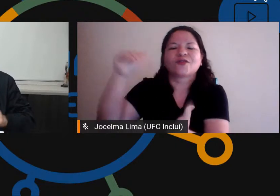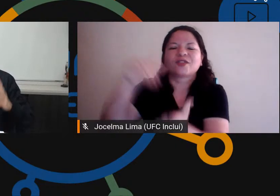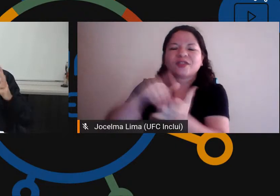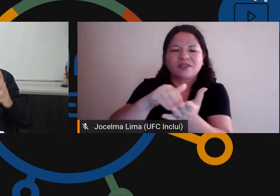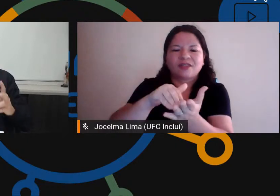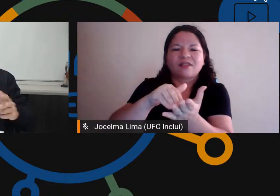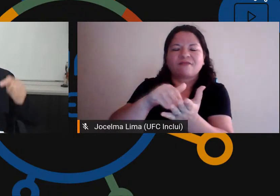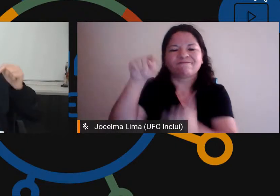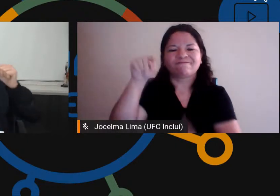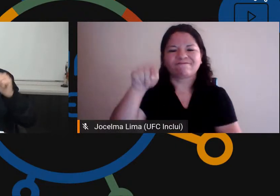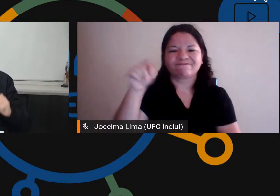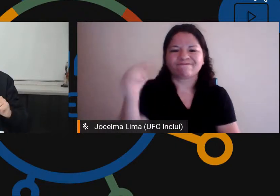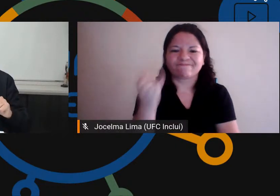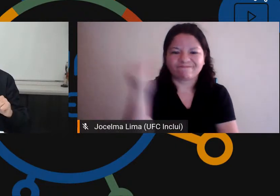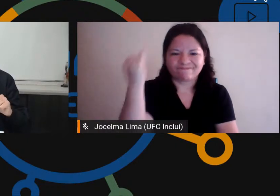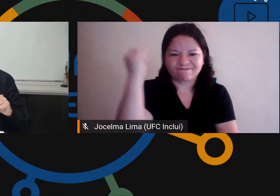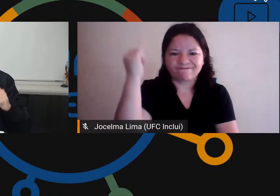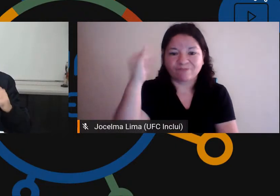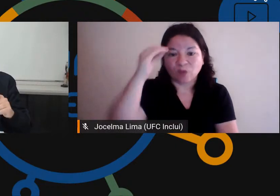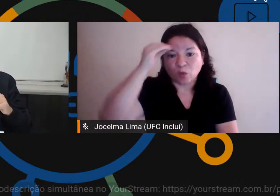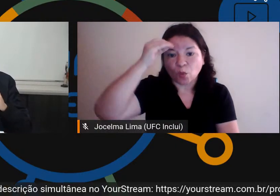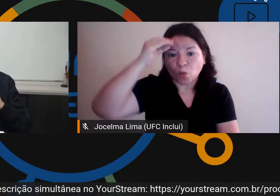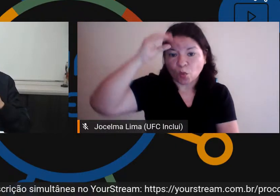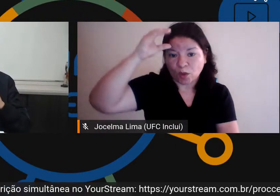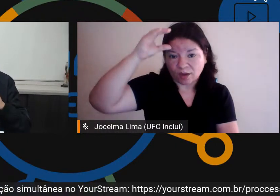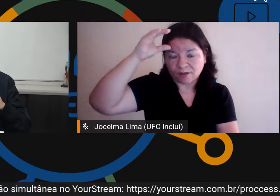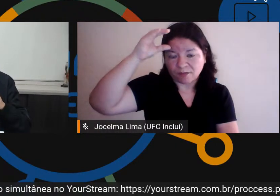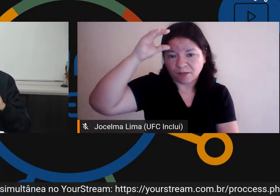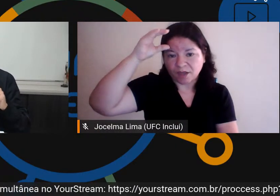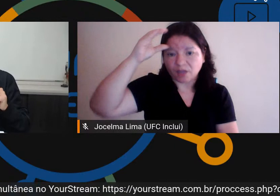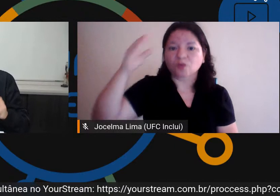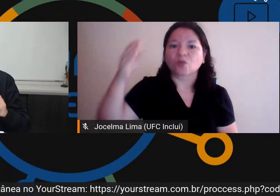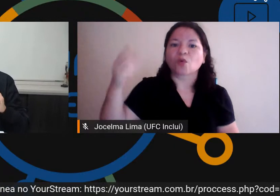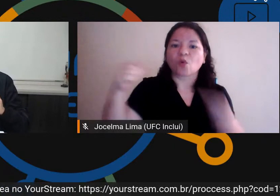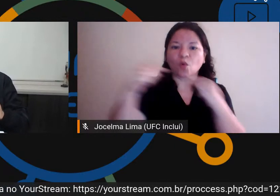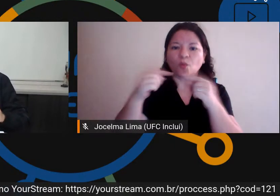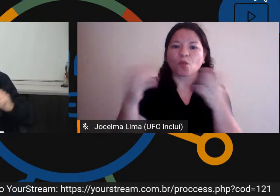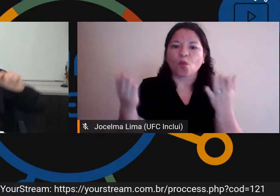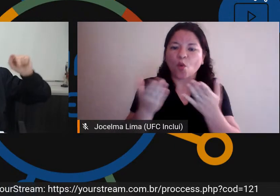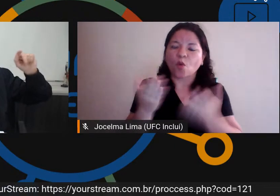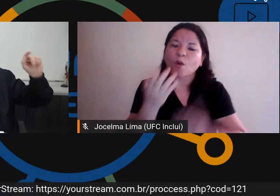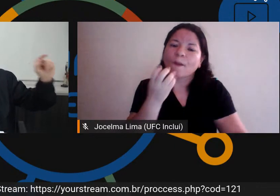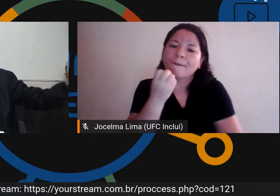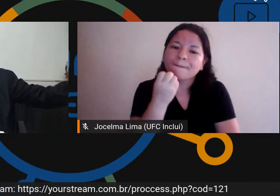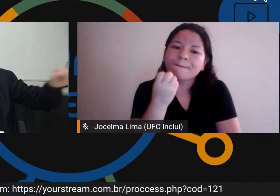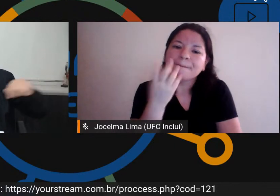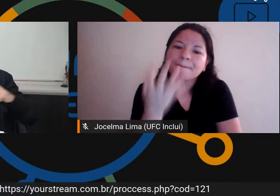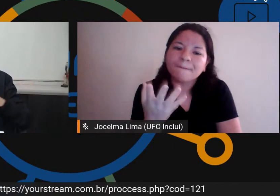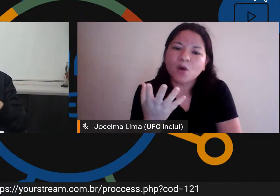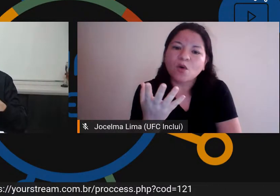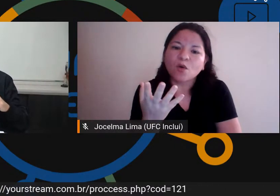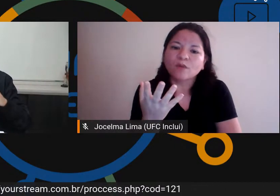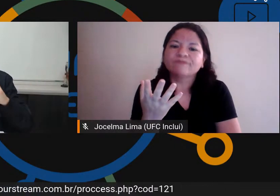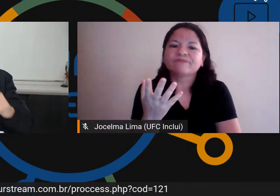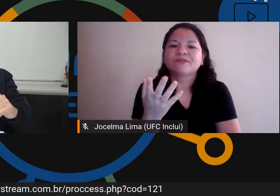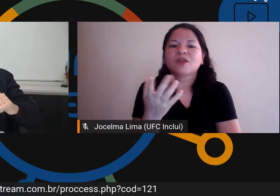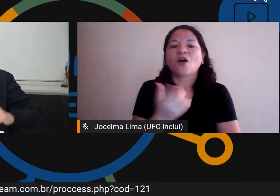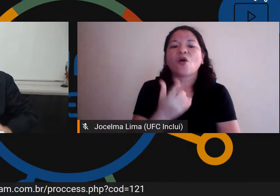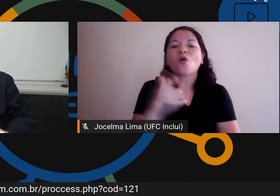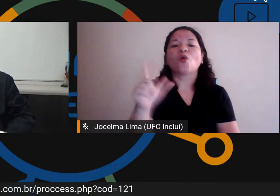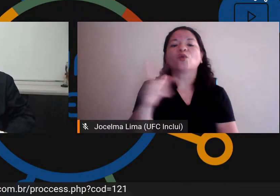Okay? O conhecimento que é aplicado hoje é bom. E o conhecimento que vai resolver o problema daqui 30 anos, que a